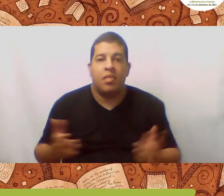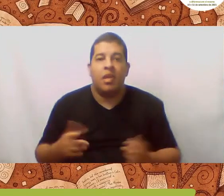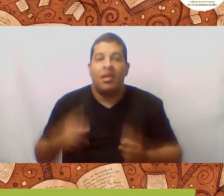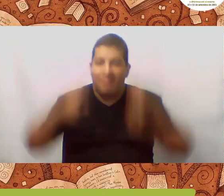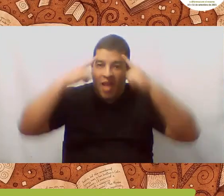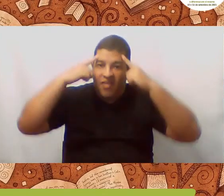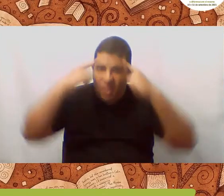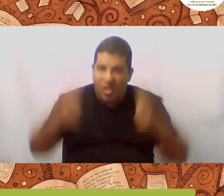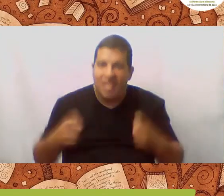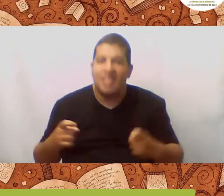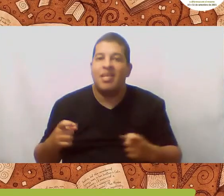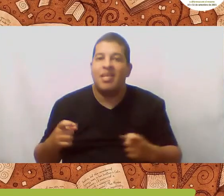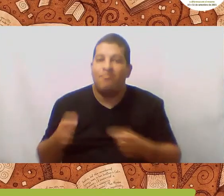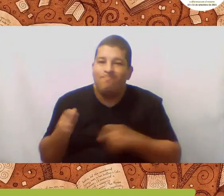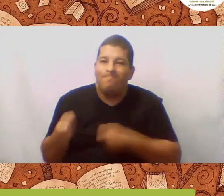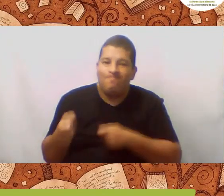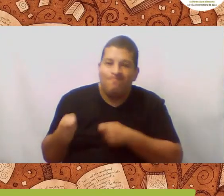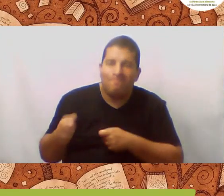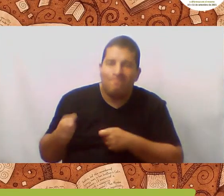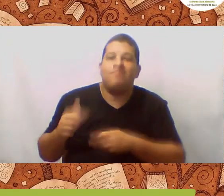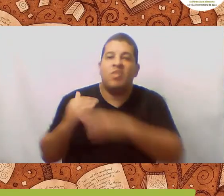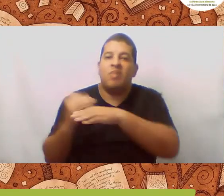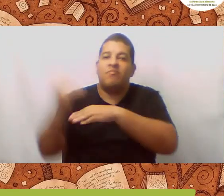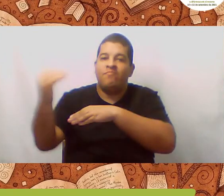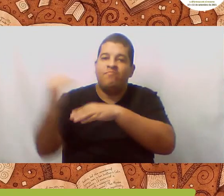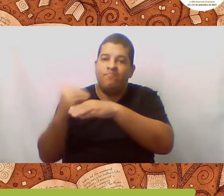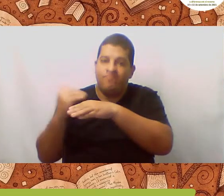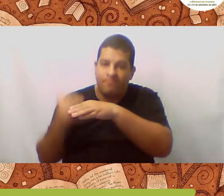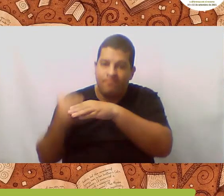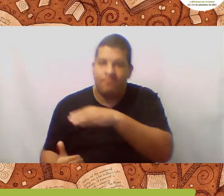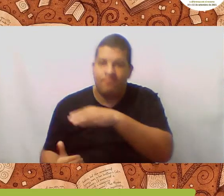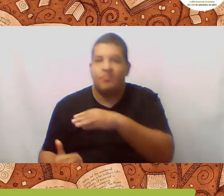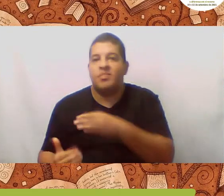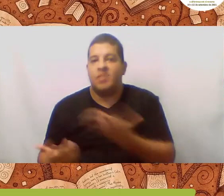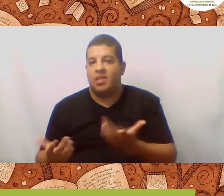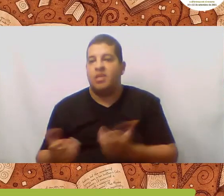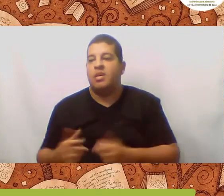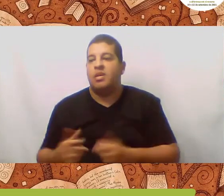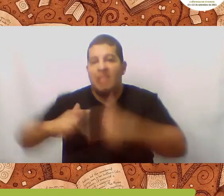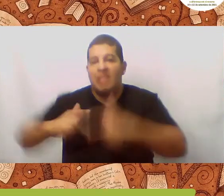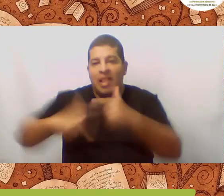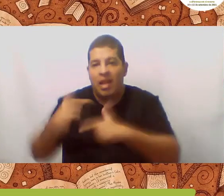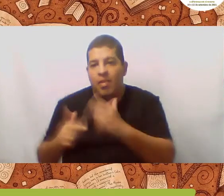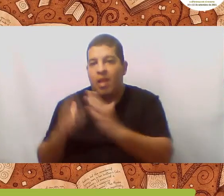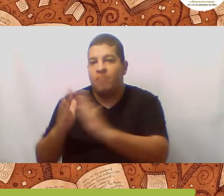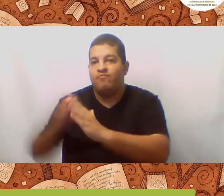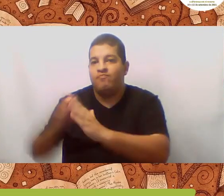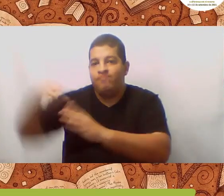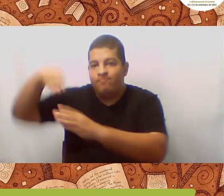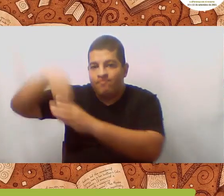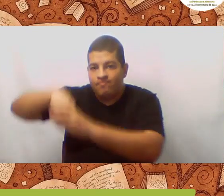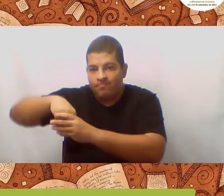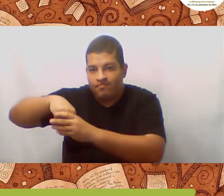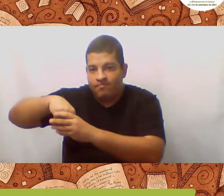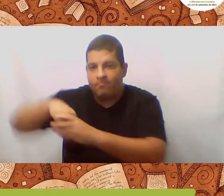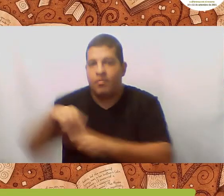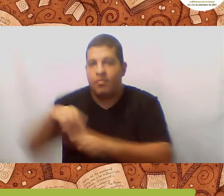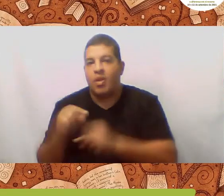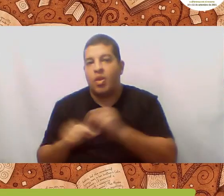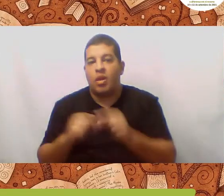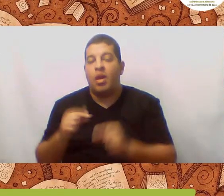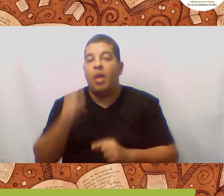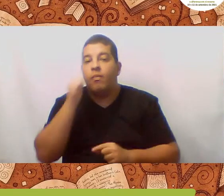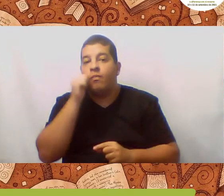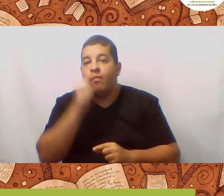em relação às atividades propriamente domésticas, né? Onde as mulheres ficam carregando